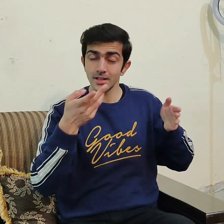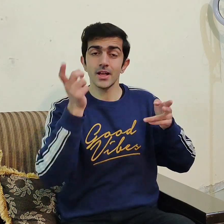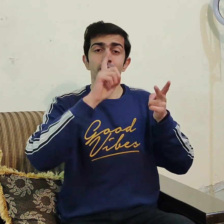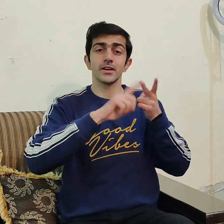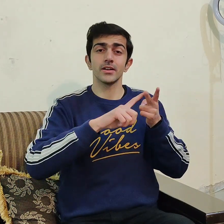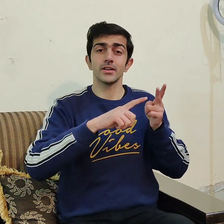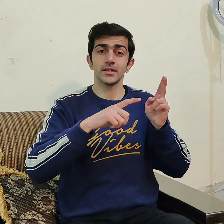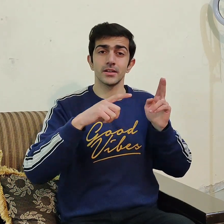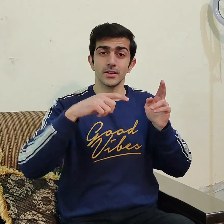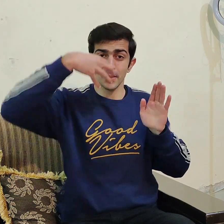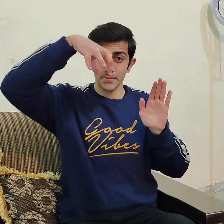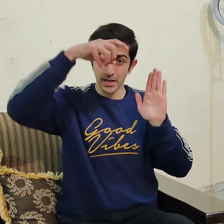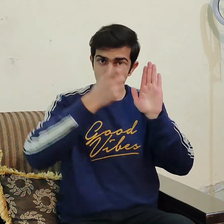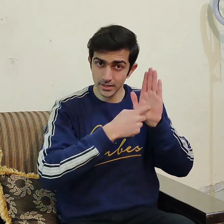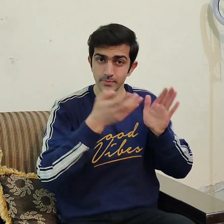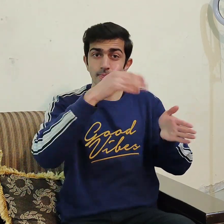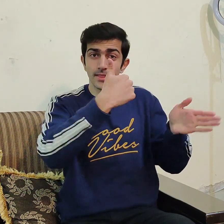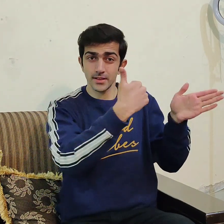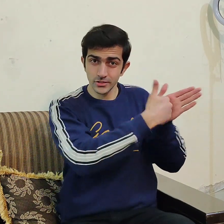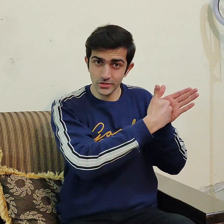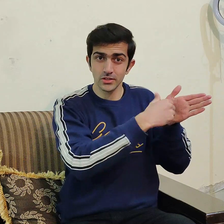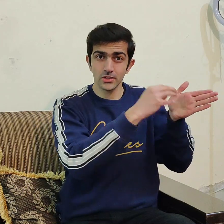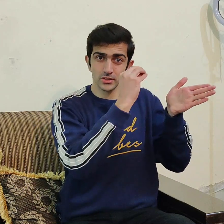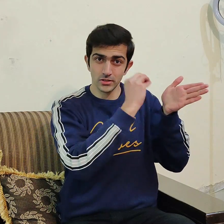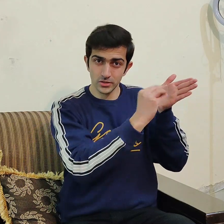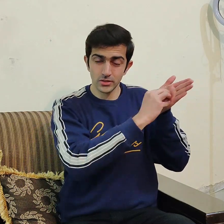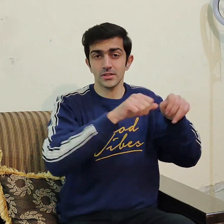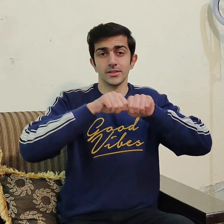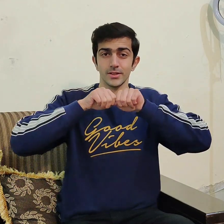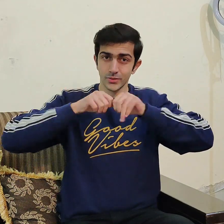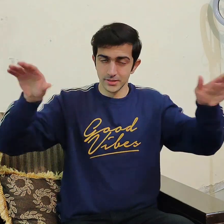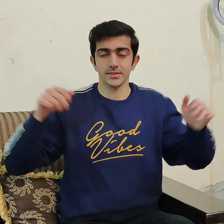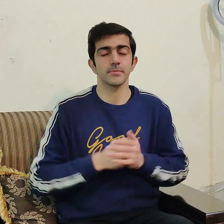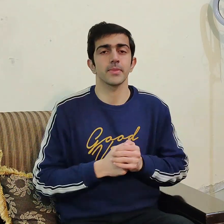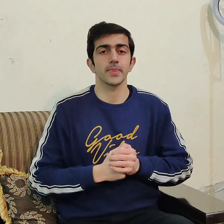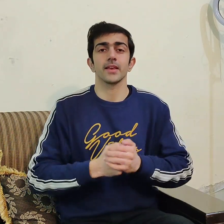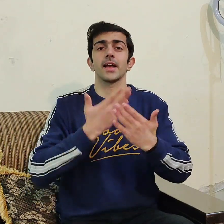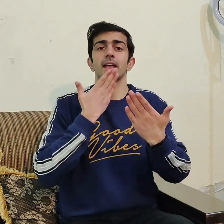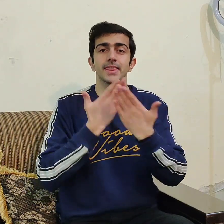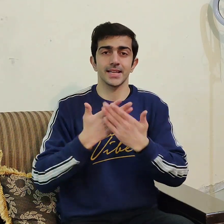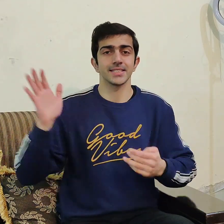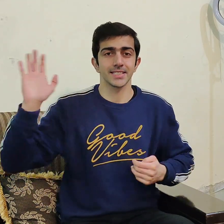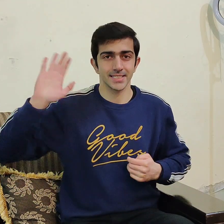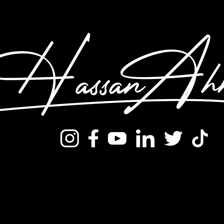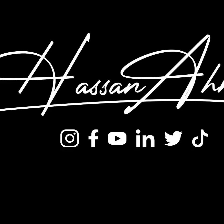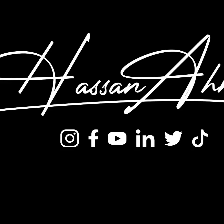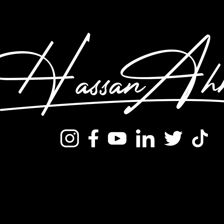सब्सक्राइब करना मत भूलिएगा, और अपने दोस्तों के साथ ज़रूर शेयर करें। थैंक यू, अल्लाह हाफिज़।